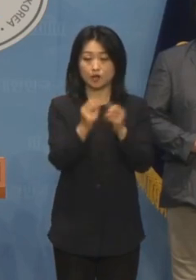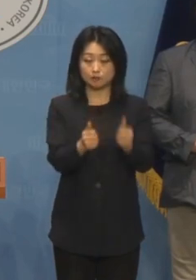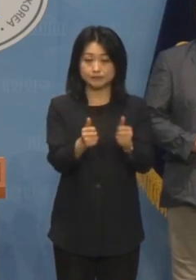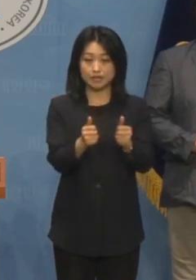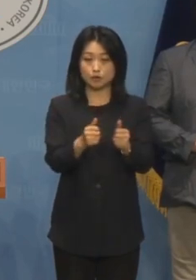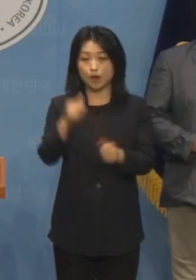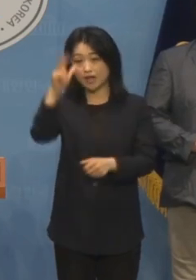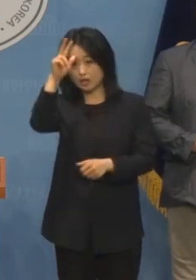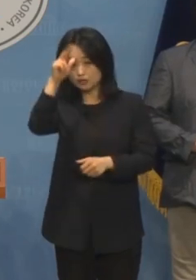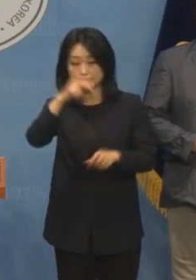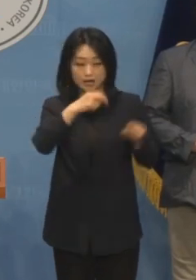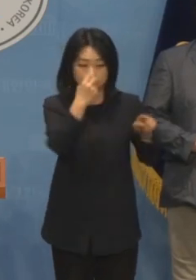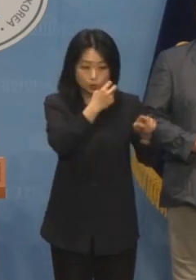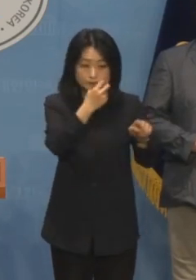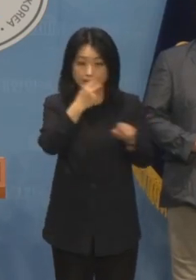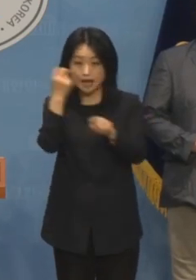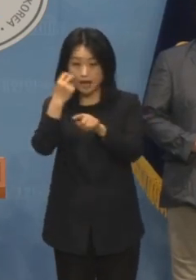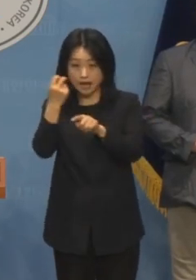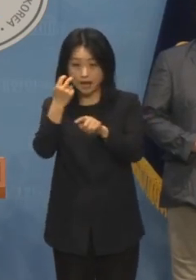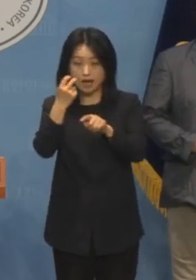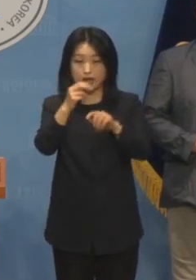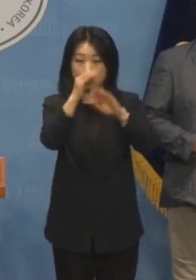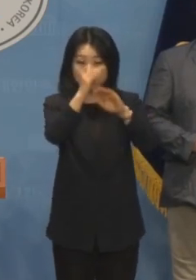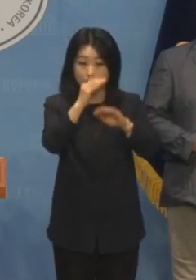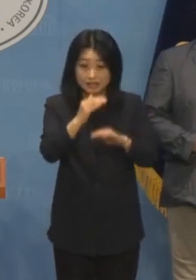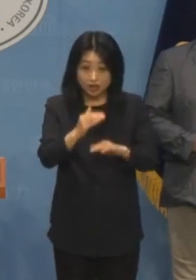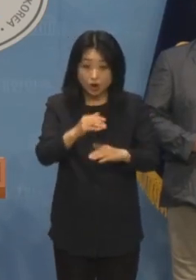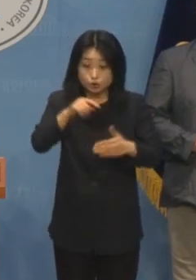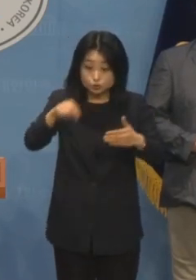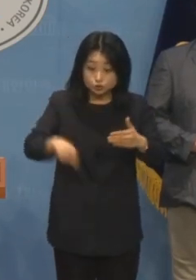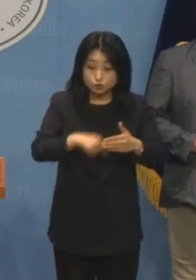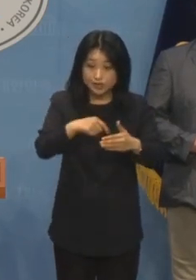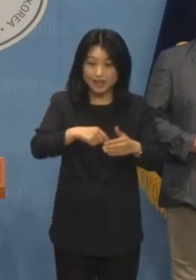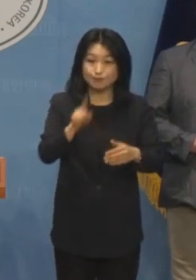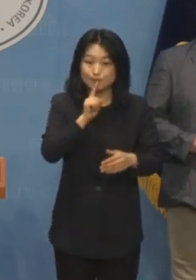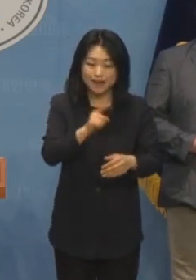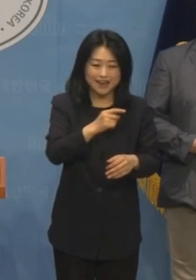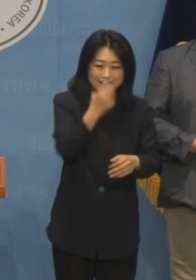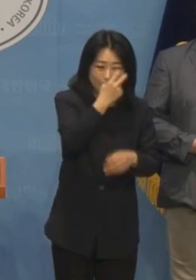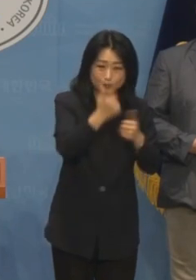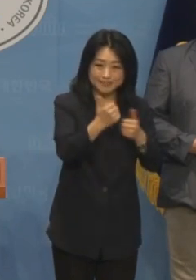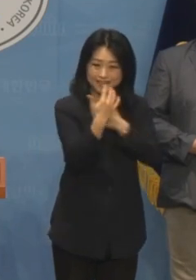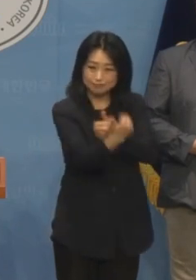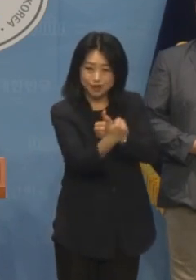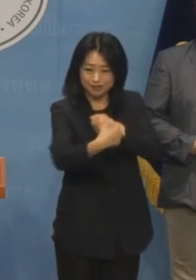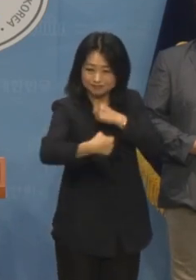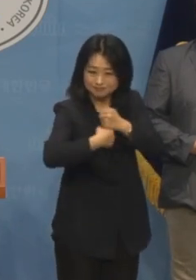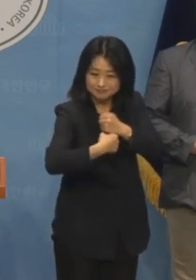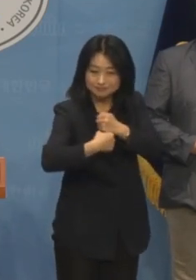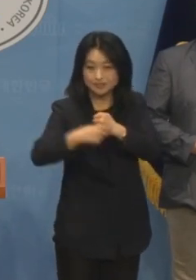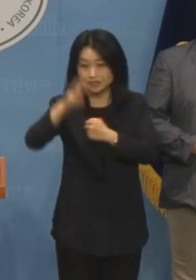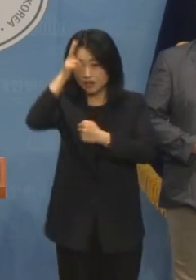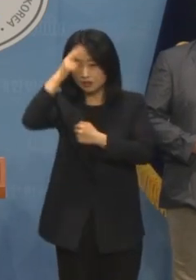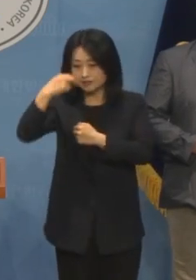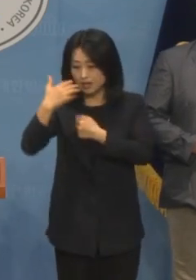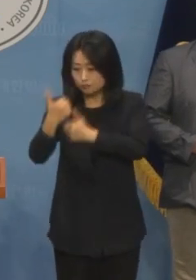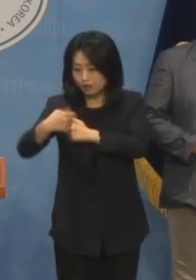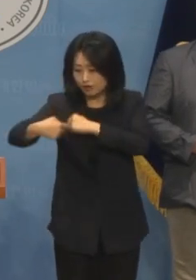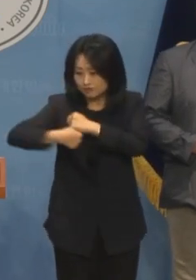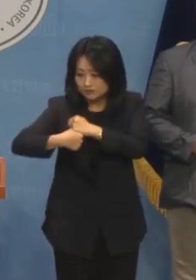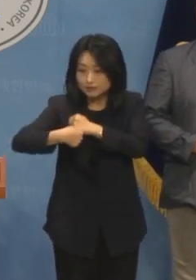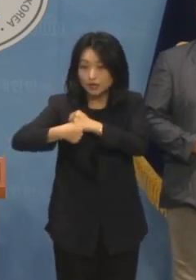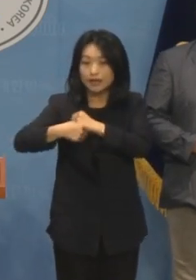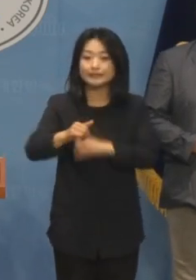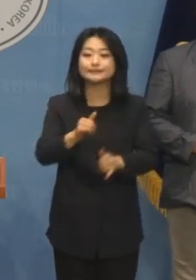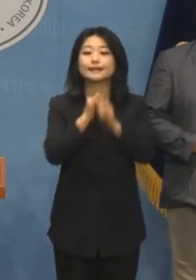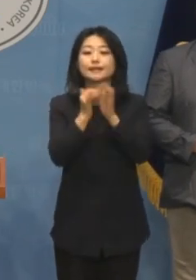검찰과 경찰 조사 과정에서 자살한 사람들 현황을 전수조사를 했습니다. 그 결과에 대해서